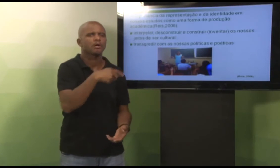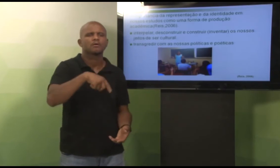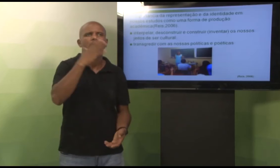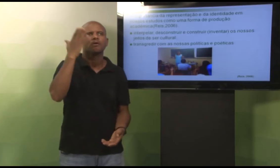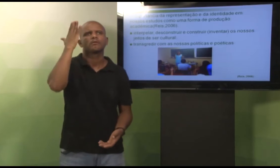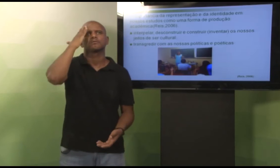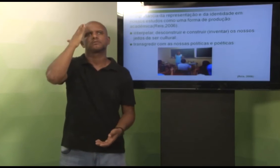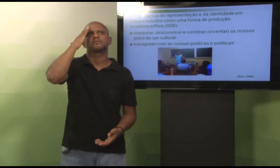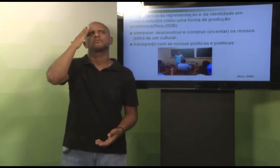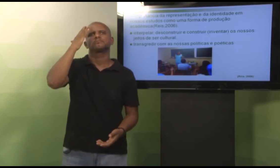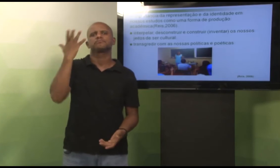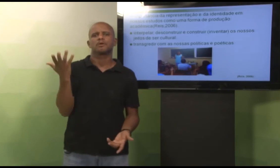cobrado